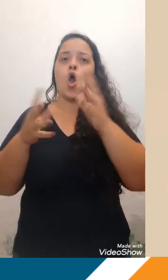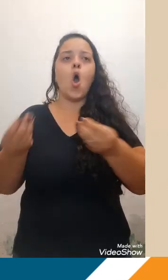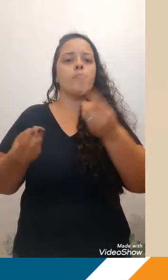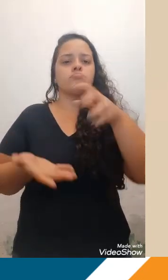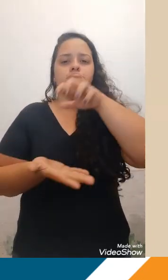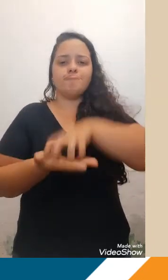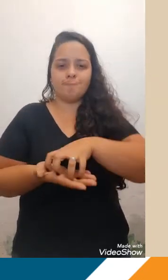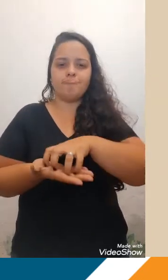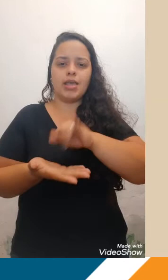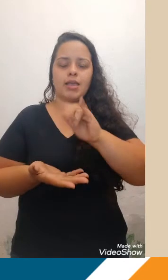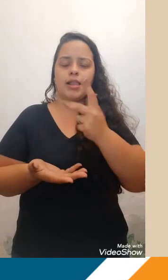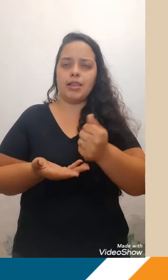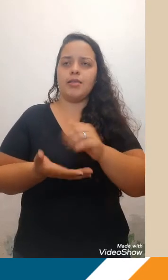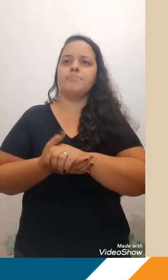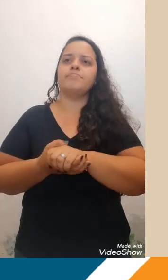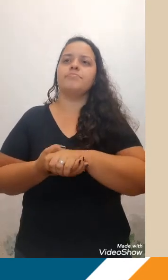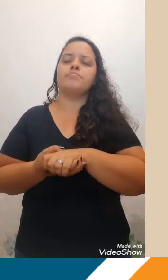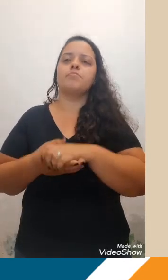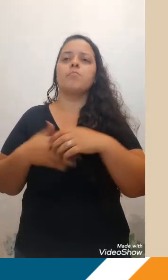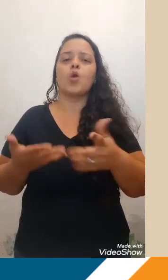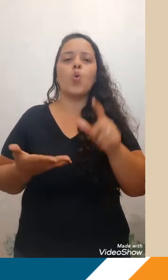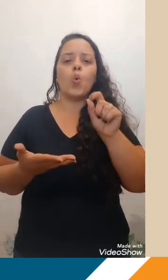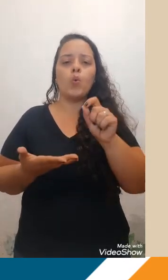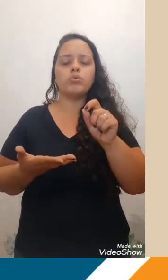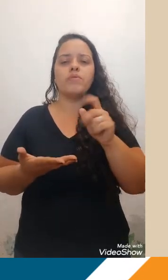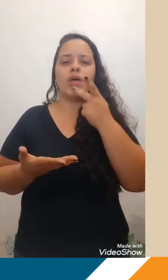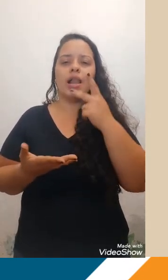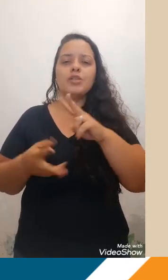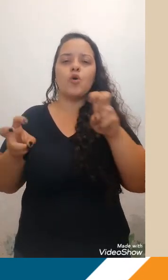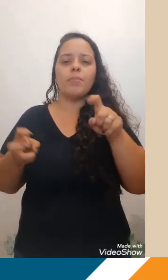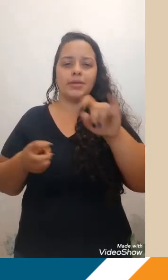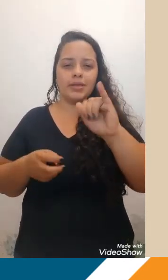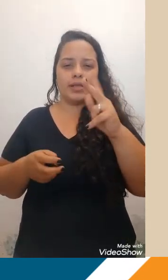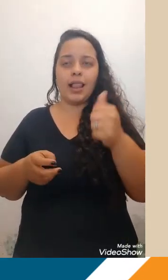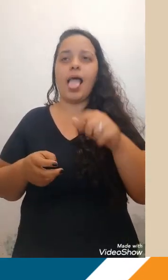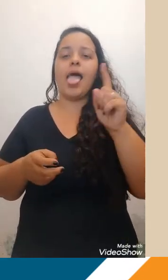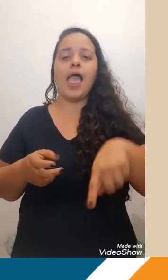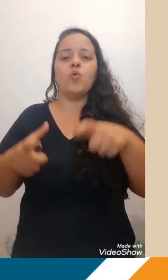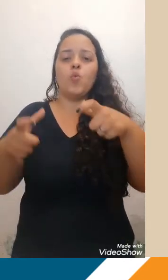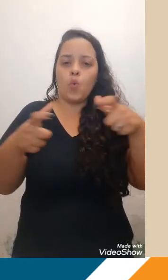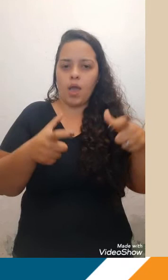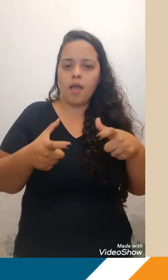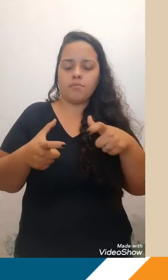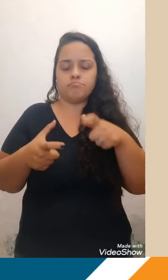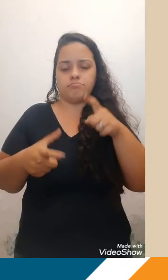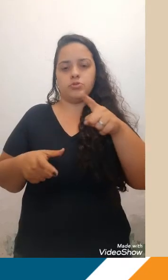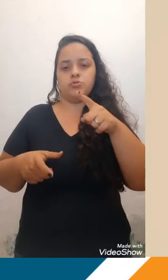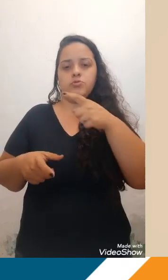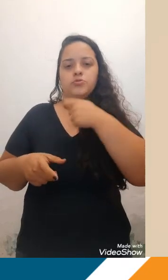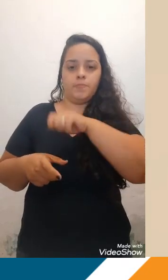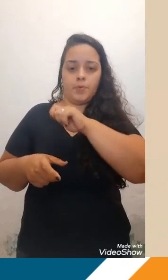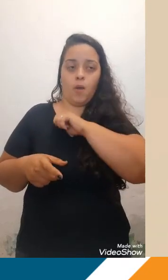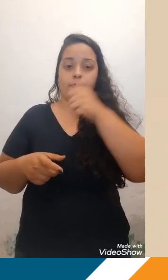Ilha de São Domingos, voltando um pouquinho no tempo. Bom, o que chamávamos na época de Ilha de São Domingos era um território colonial espanhol, que